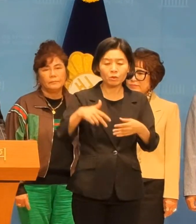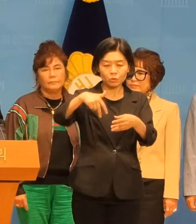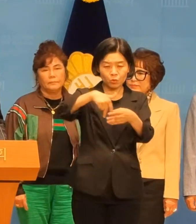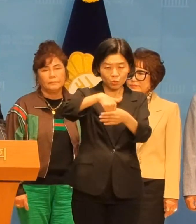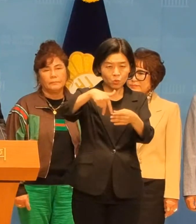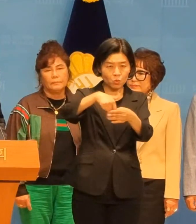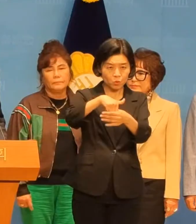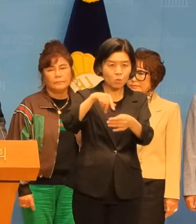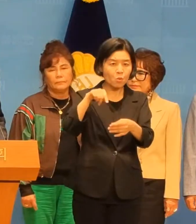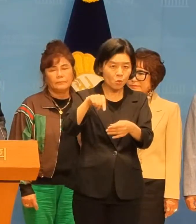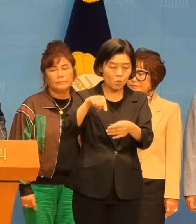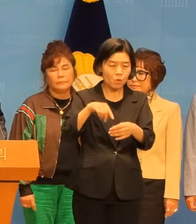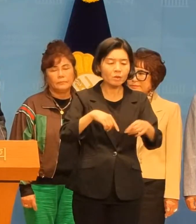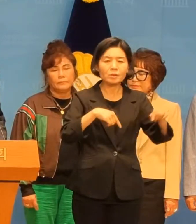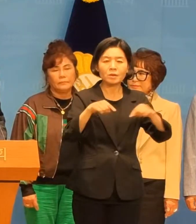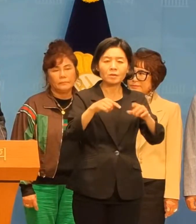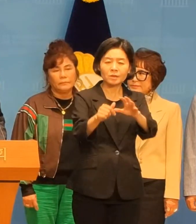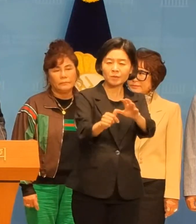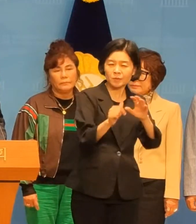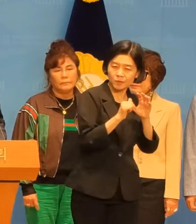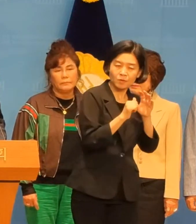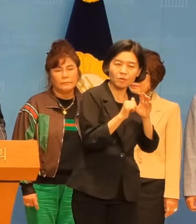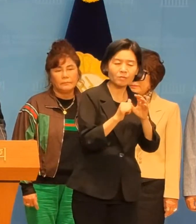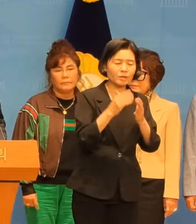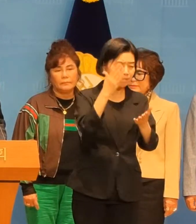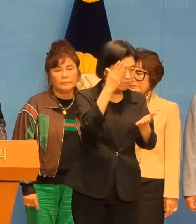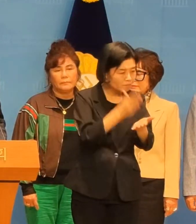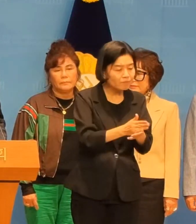종교의 정치적 이용을 중단하고